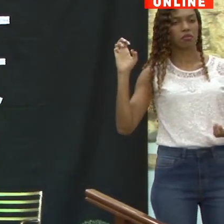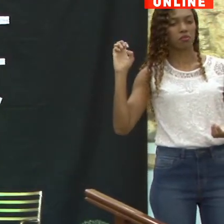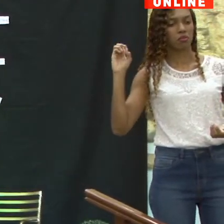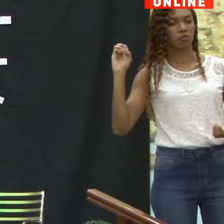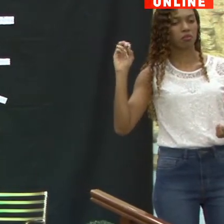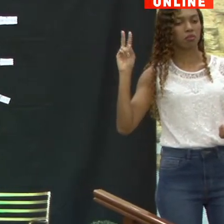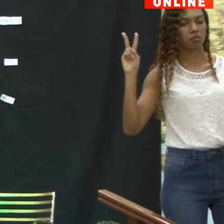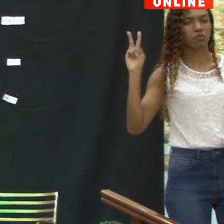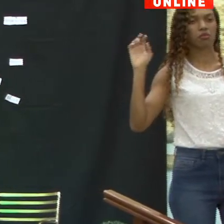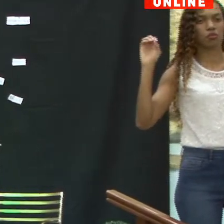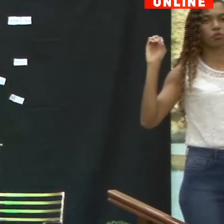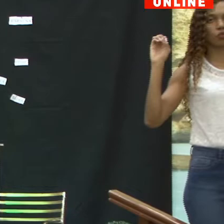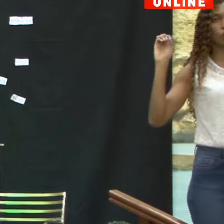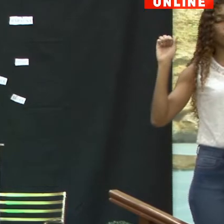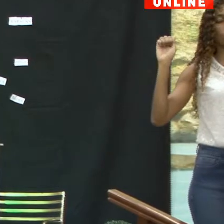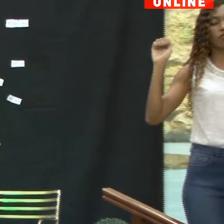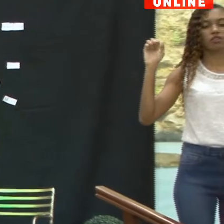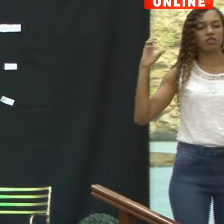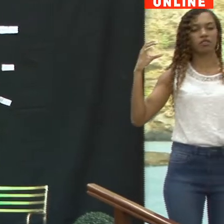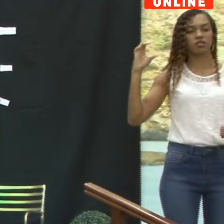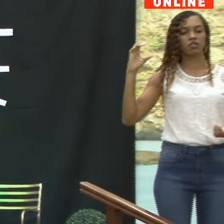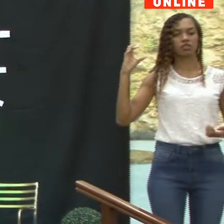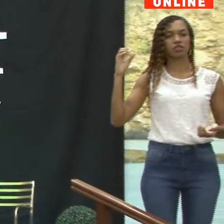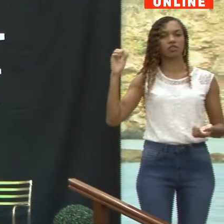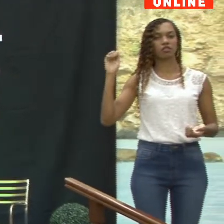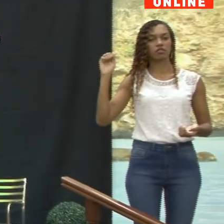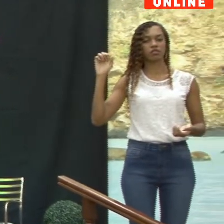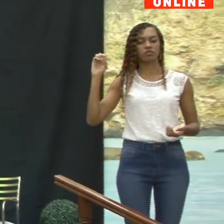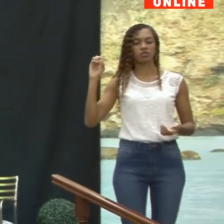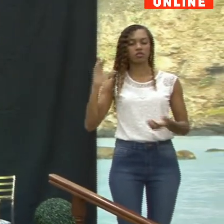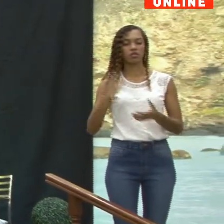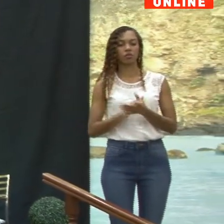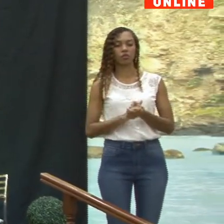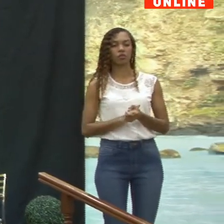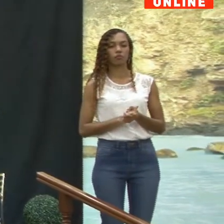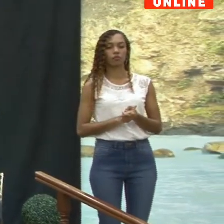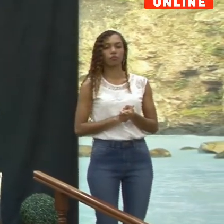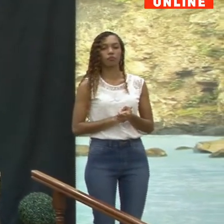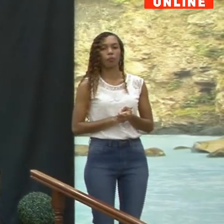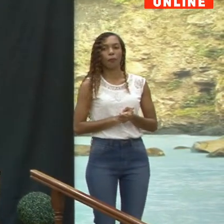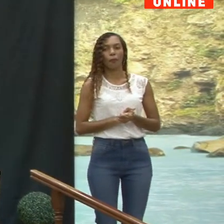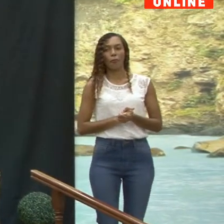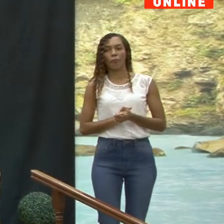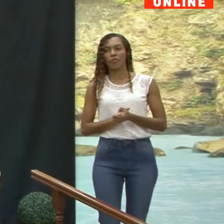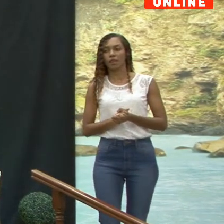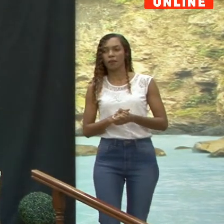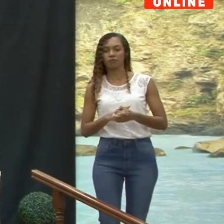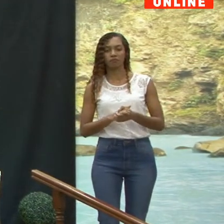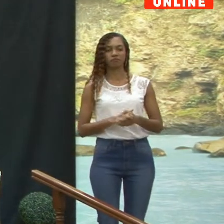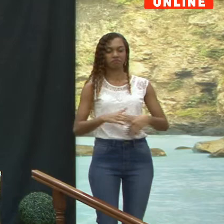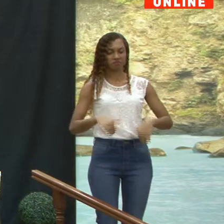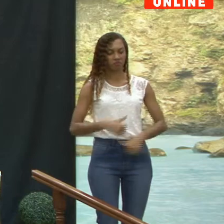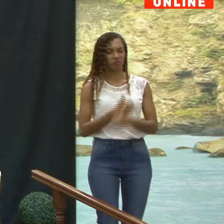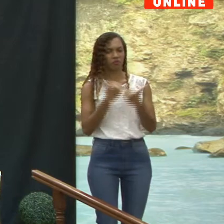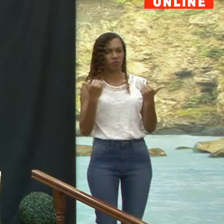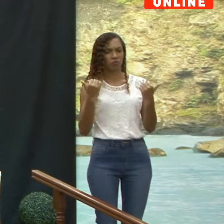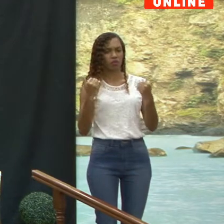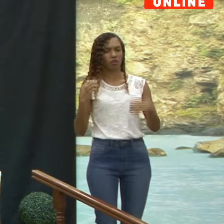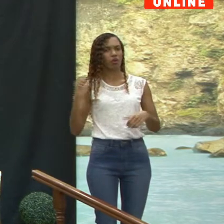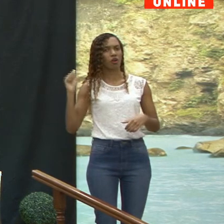o seu melhor atleta. Aí tem a época em que os atletas vão passar por